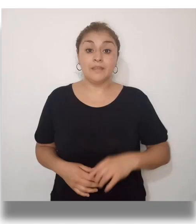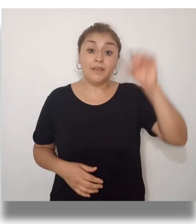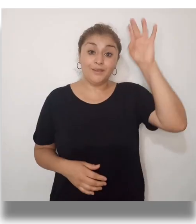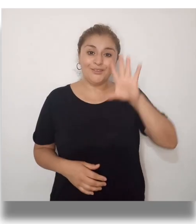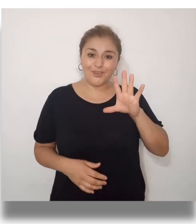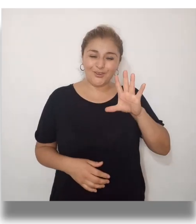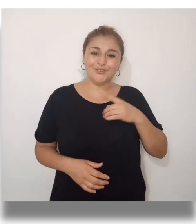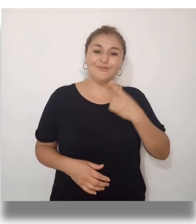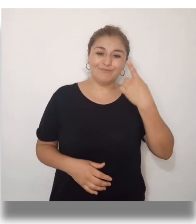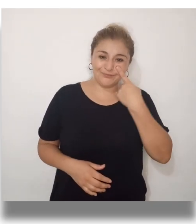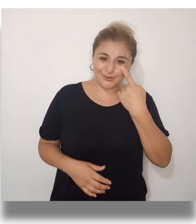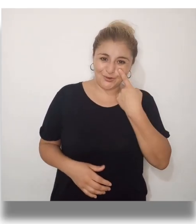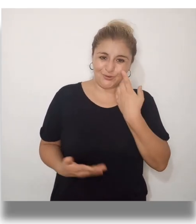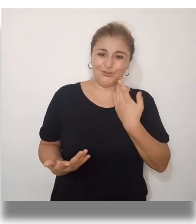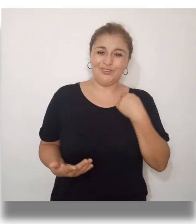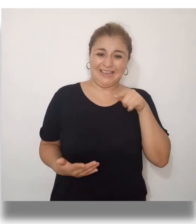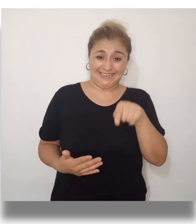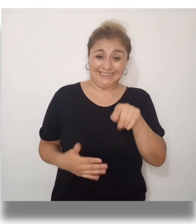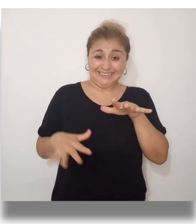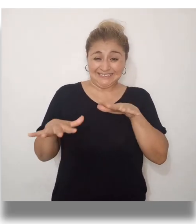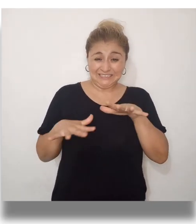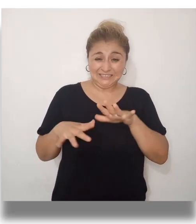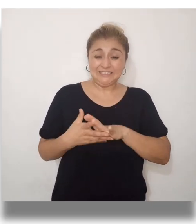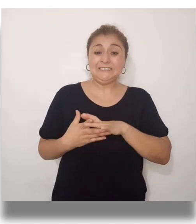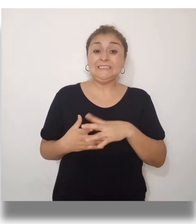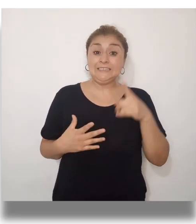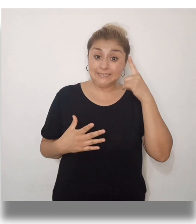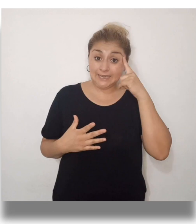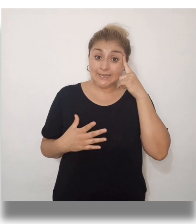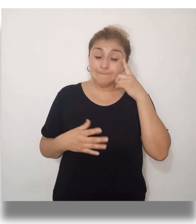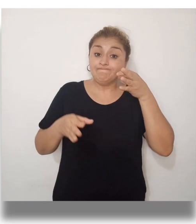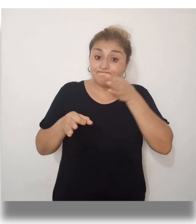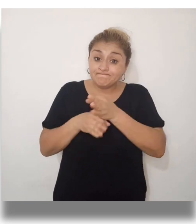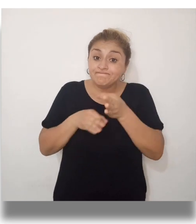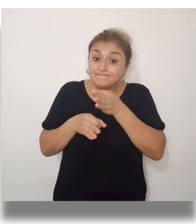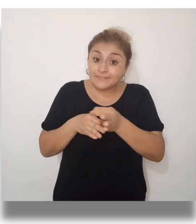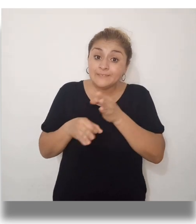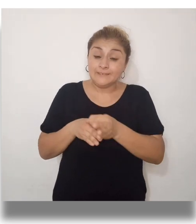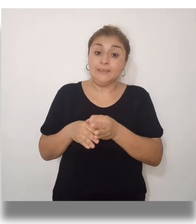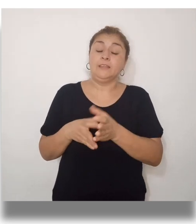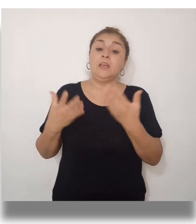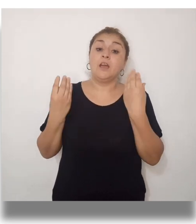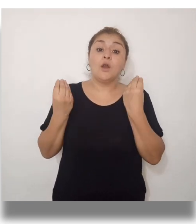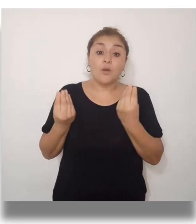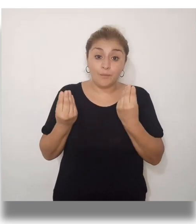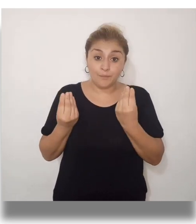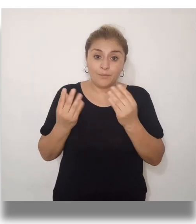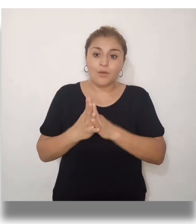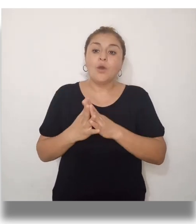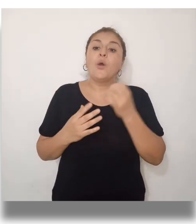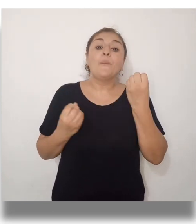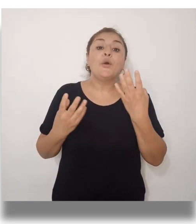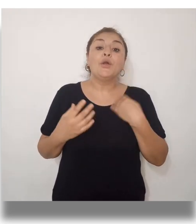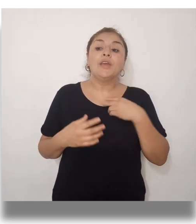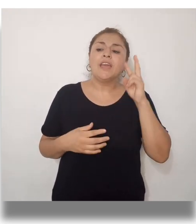Dios aborda en cara el tema de la soledad apenas crea